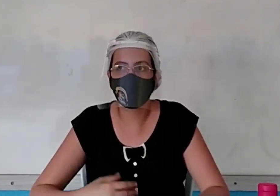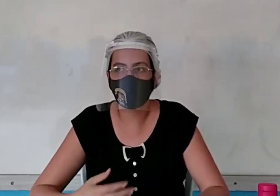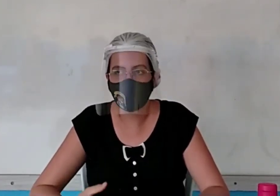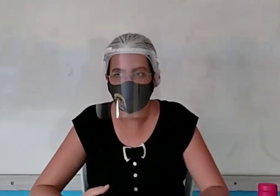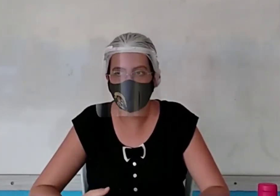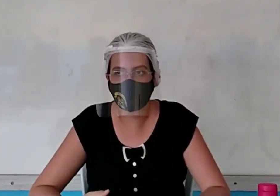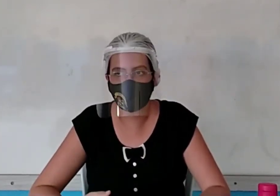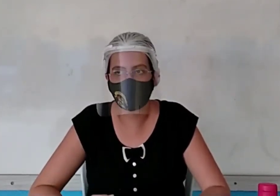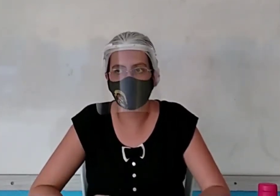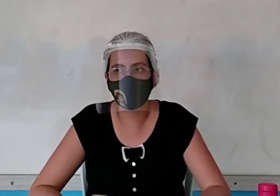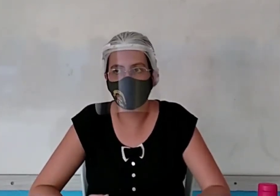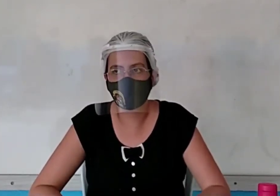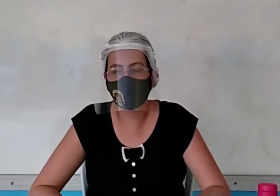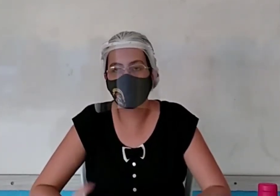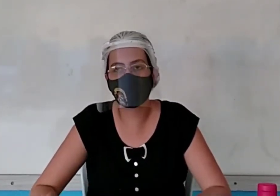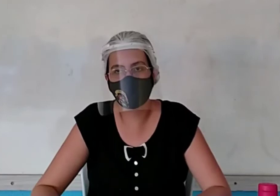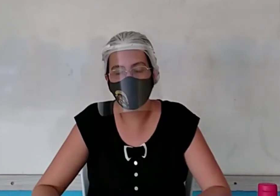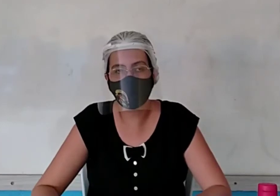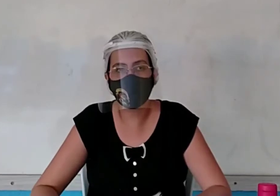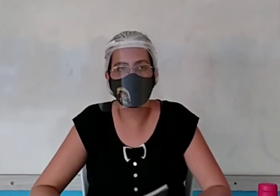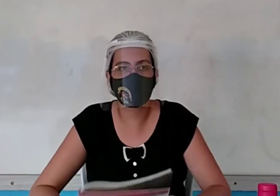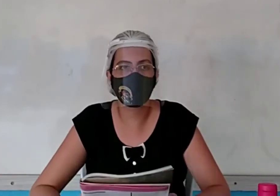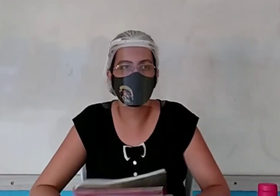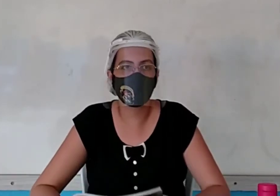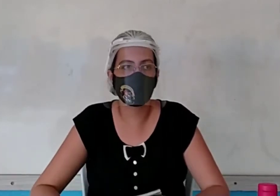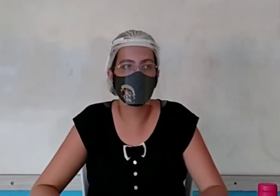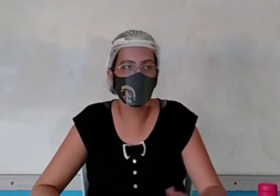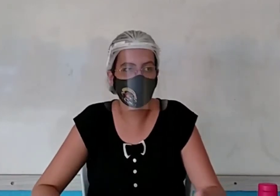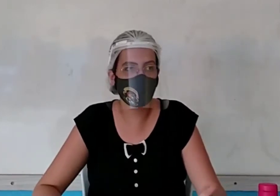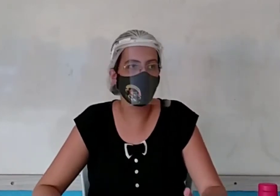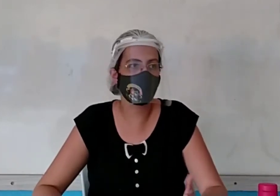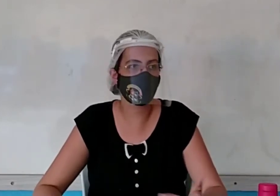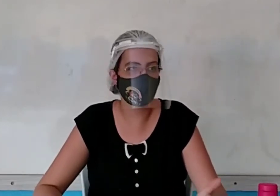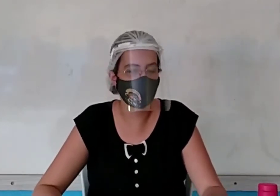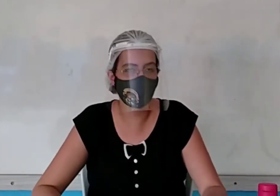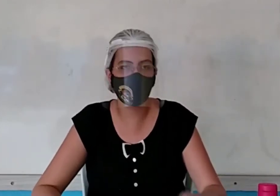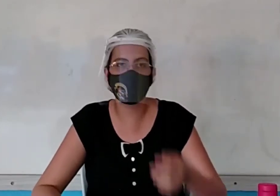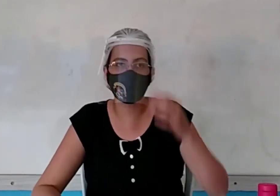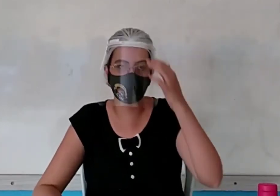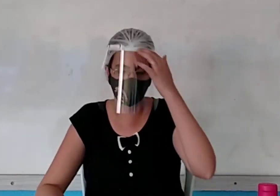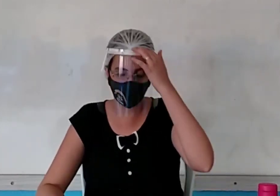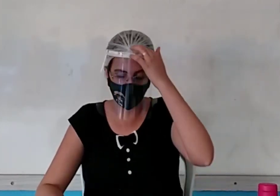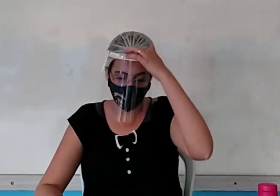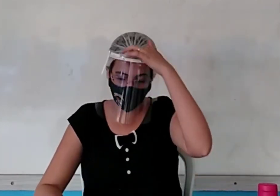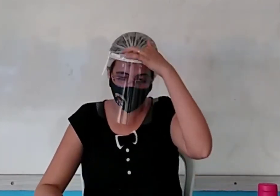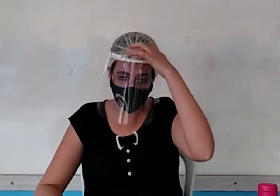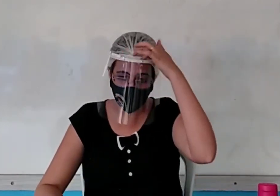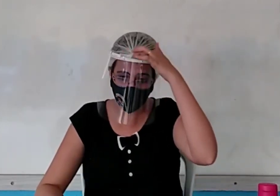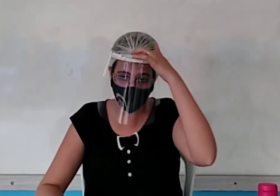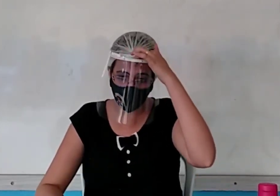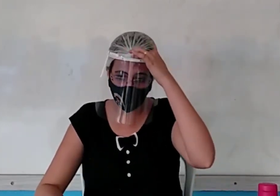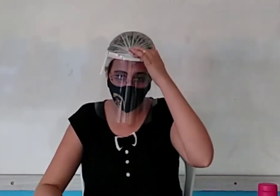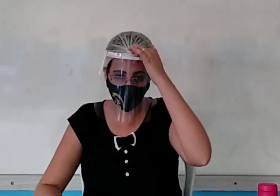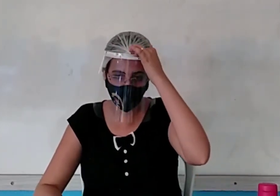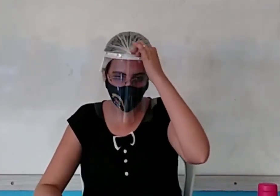reflexos no trânsito são importantes. Porque são eles que evitam acidentes. Mas, se a pessoa estiver muito